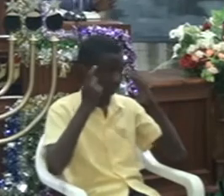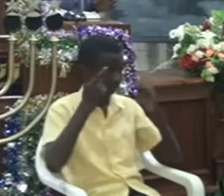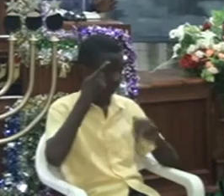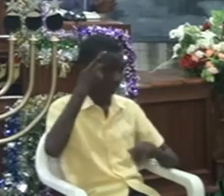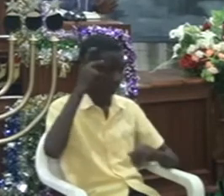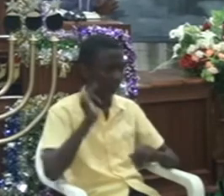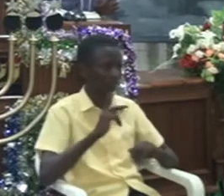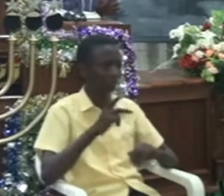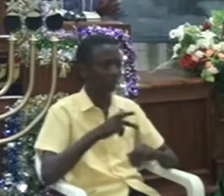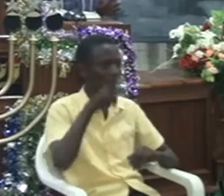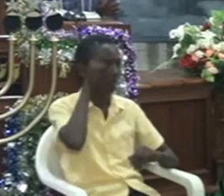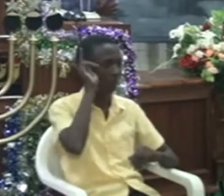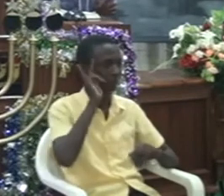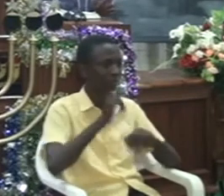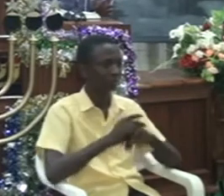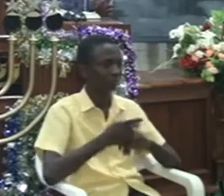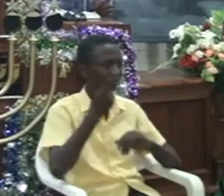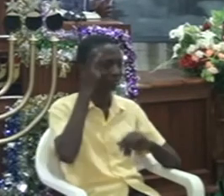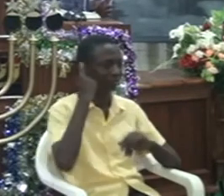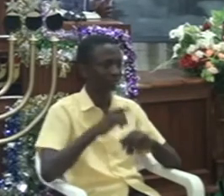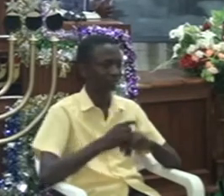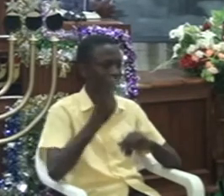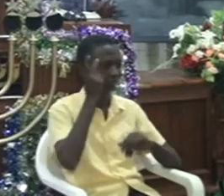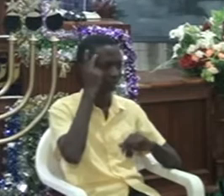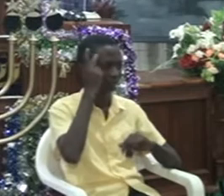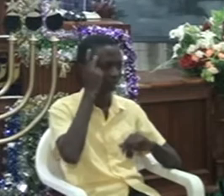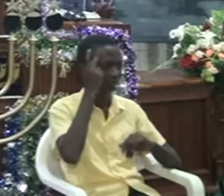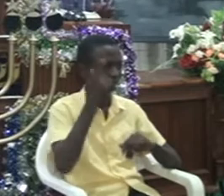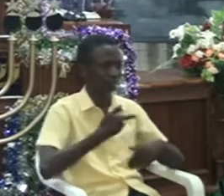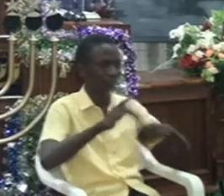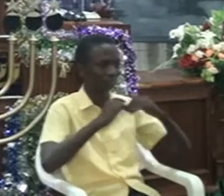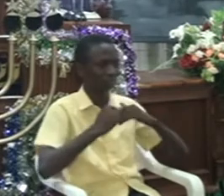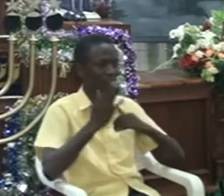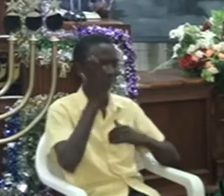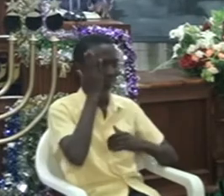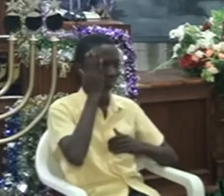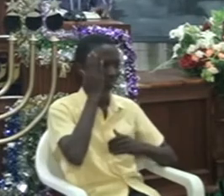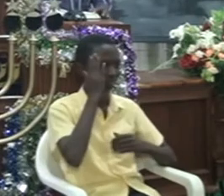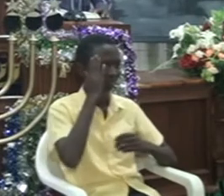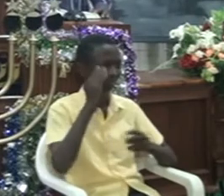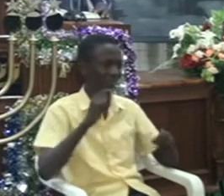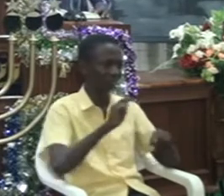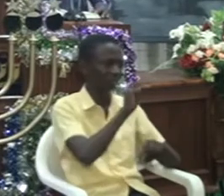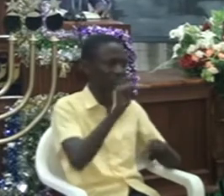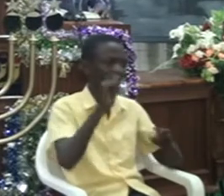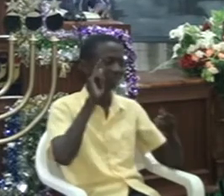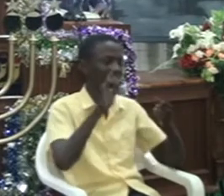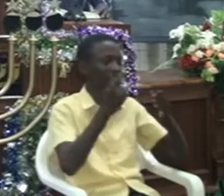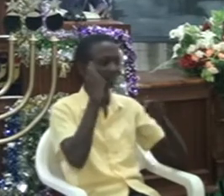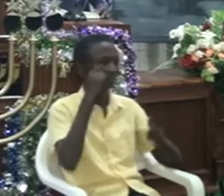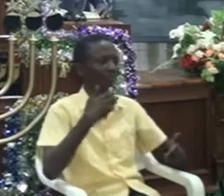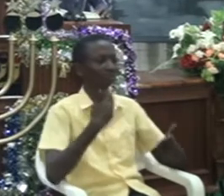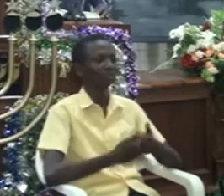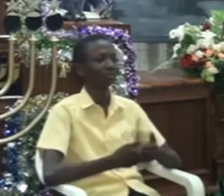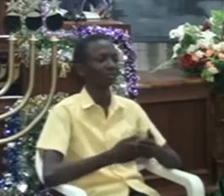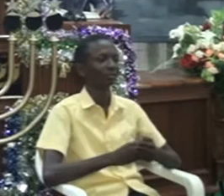Il sait déjà de Kinshasa là où il doit aller, le point d'arrivée. Kutokea Kinshasa anakuya